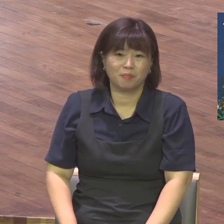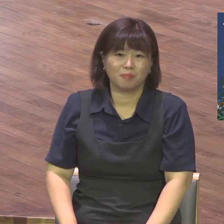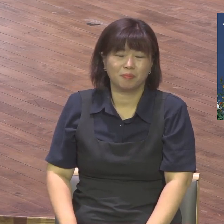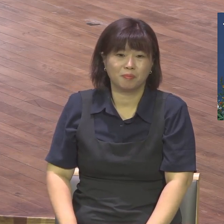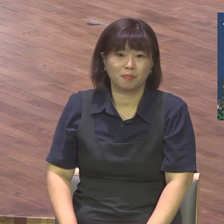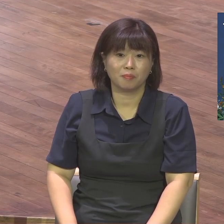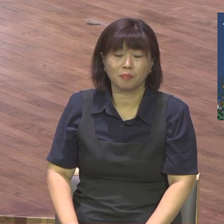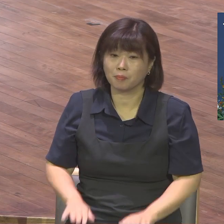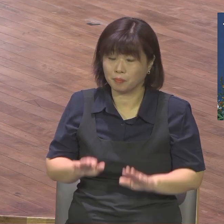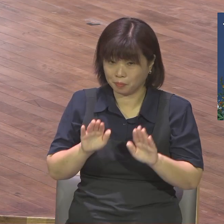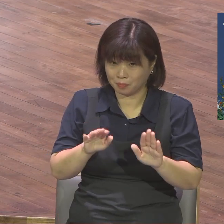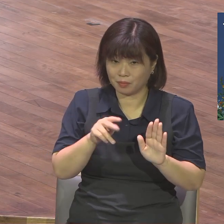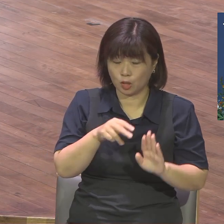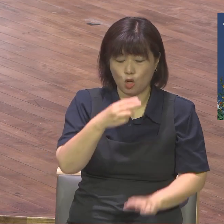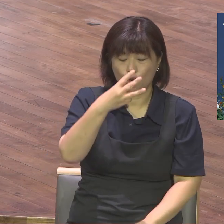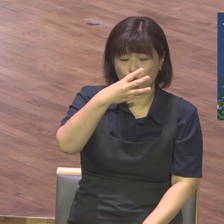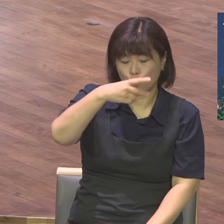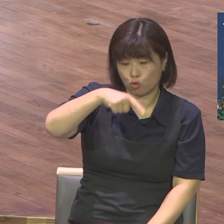앞으로 나갔습니다. 사실